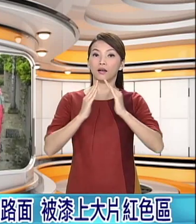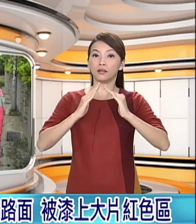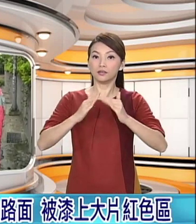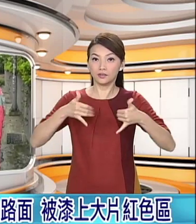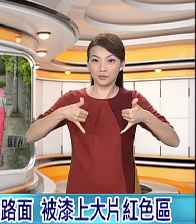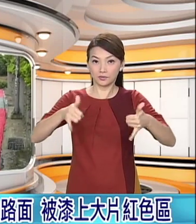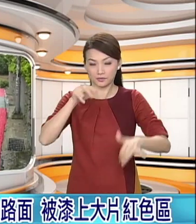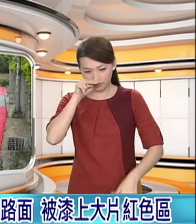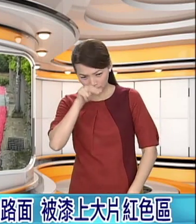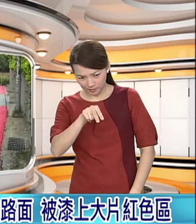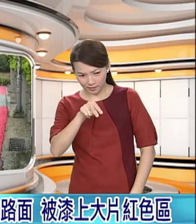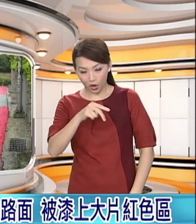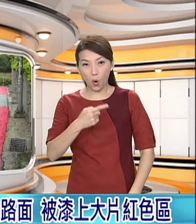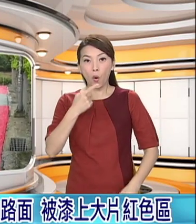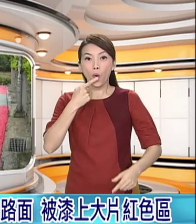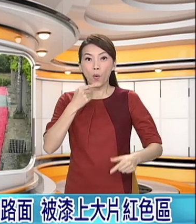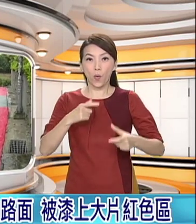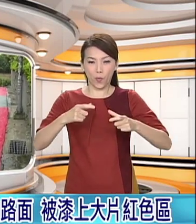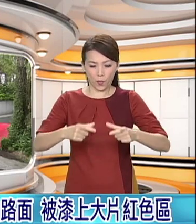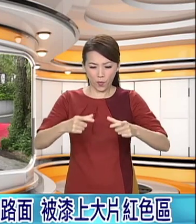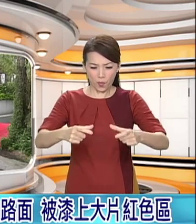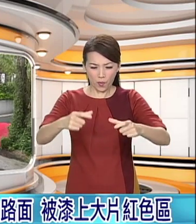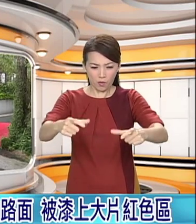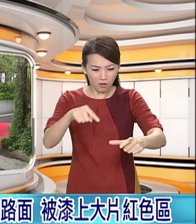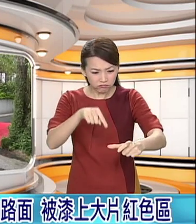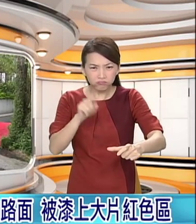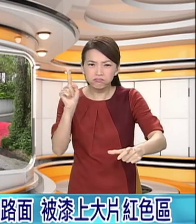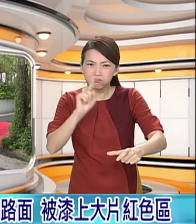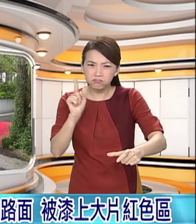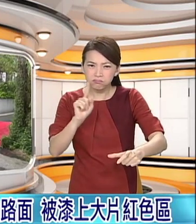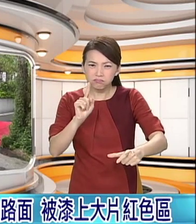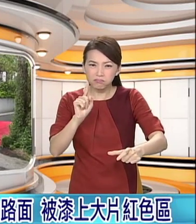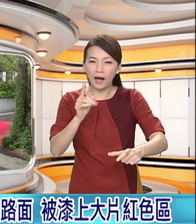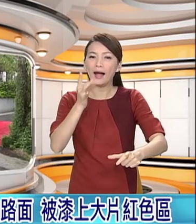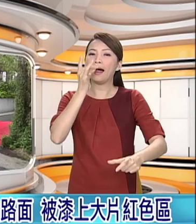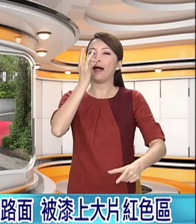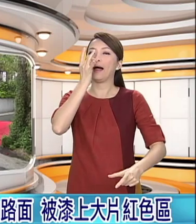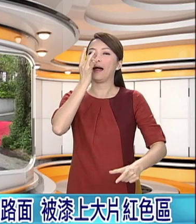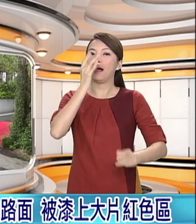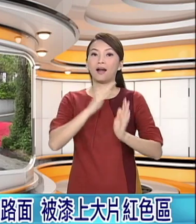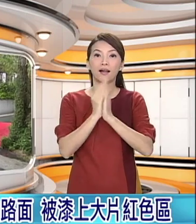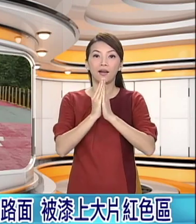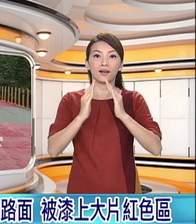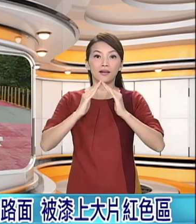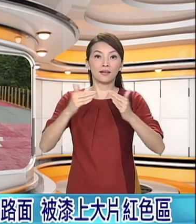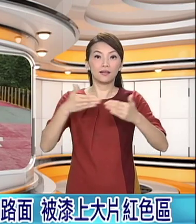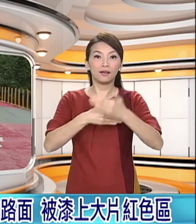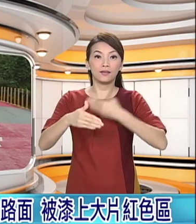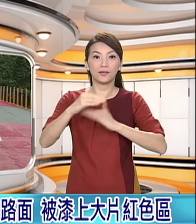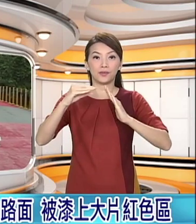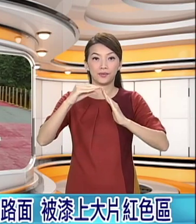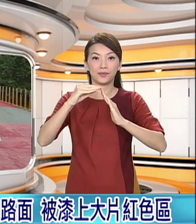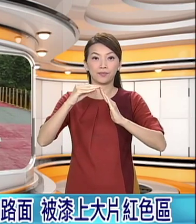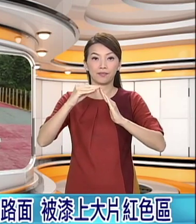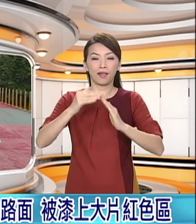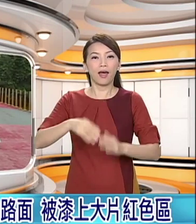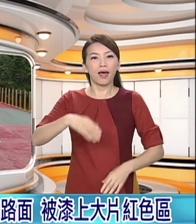桃园市区的大马路上，最近被画上一块一块大红色的区域。原来这是桃园市交通